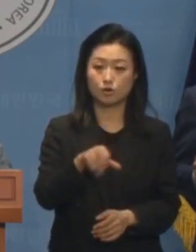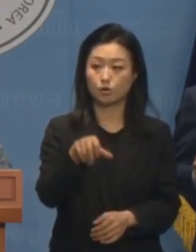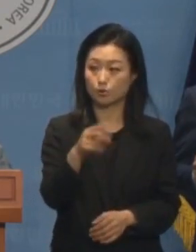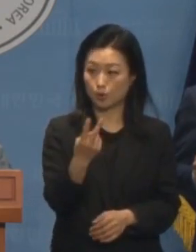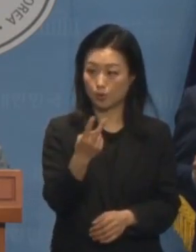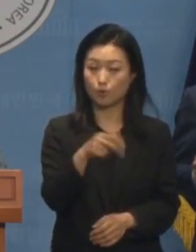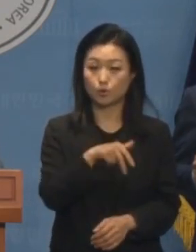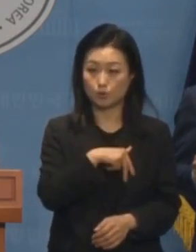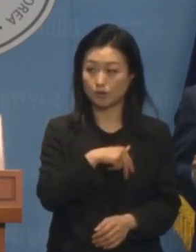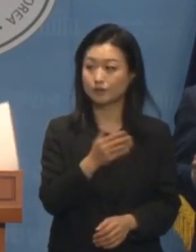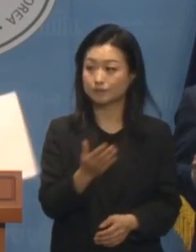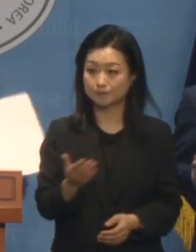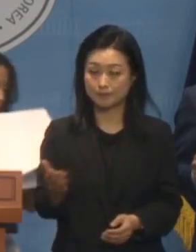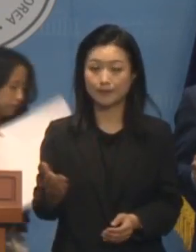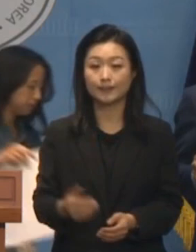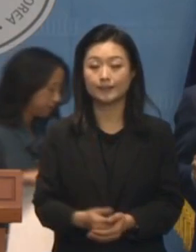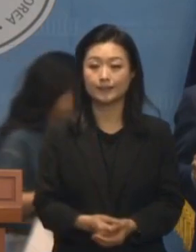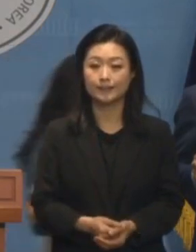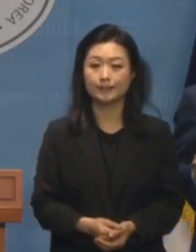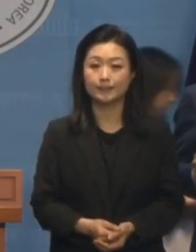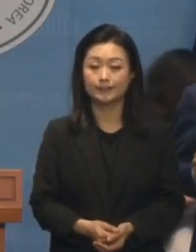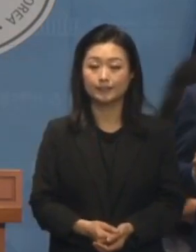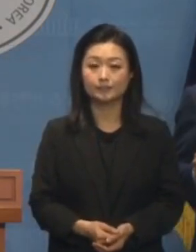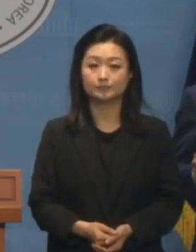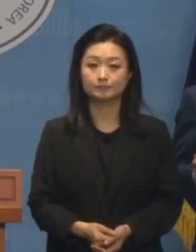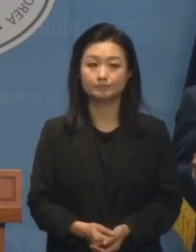발언을 해주시겠습니다.